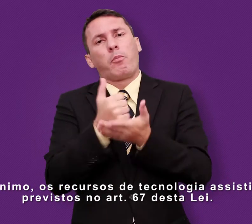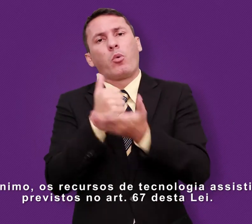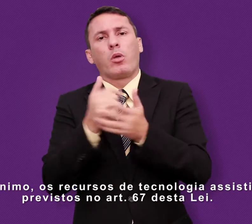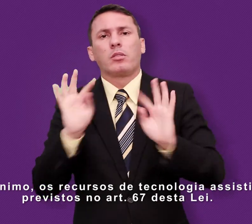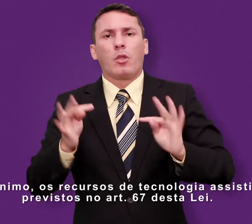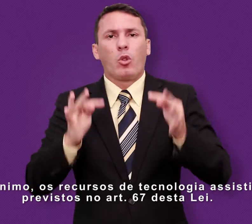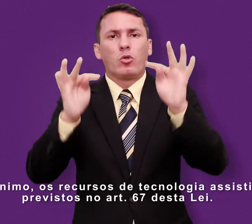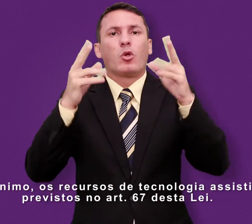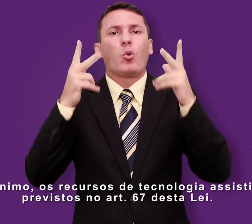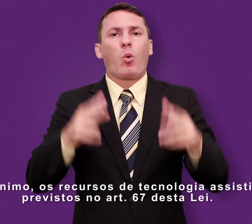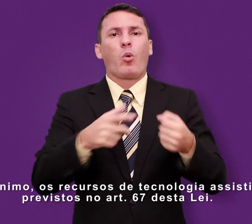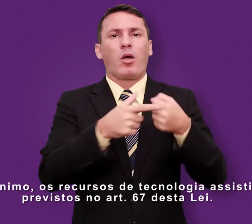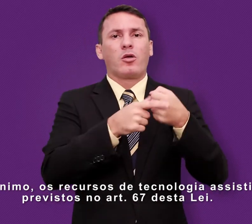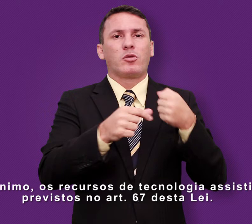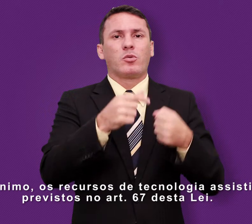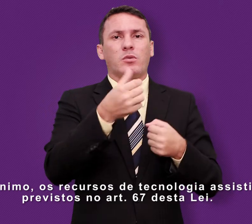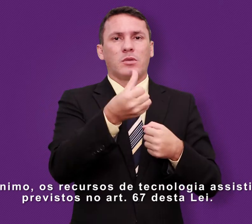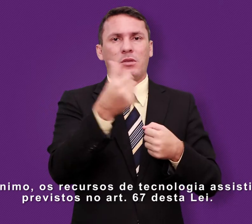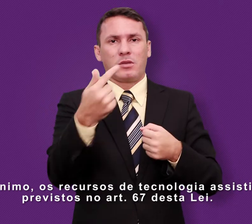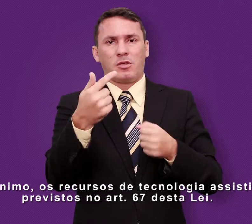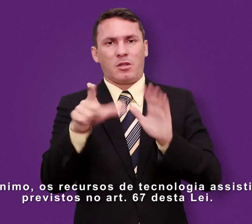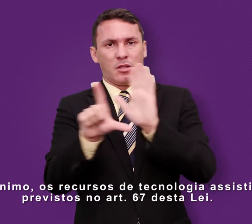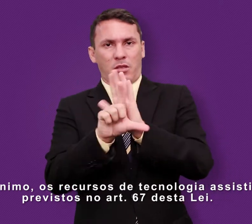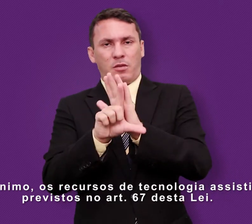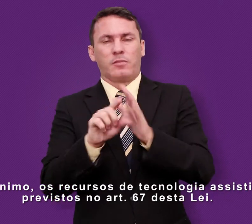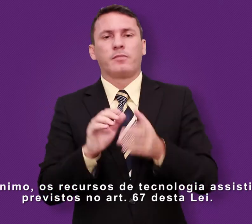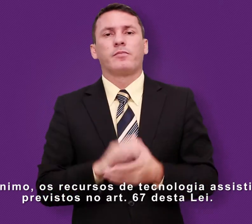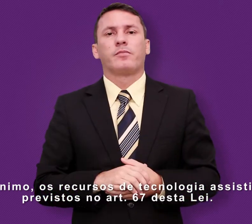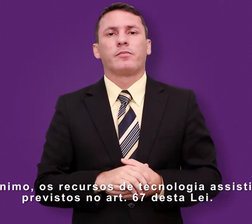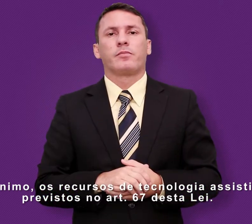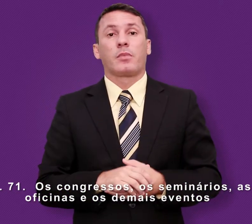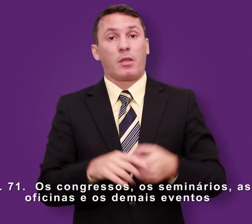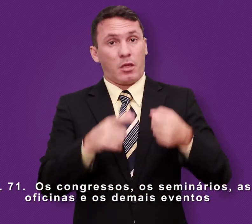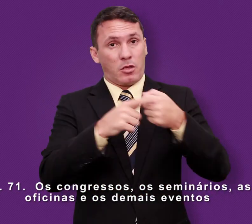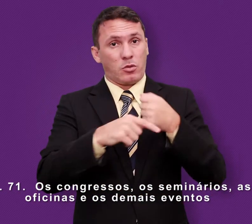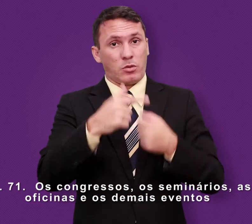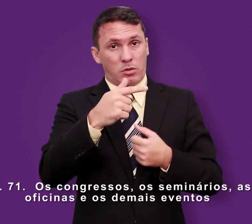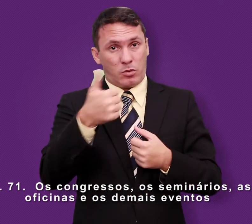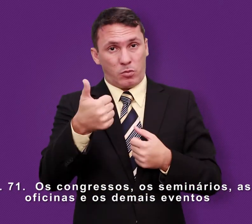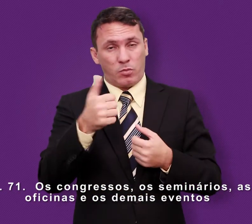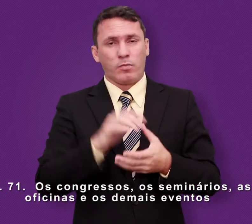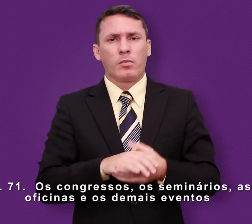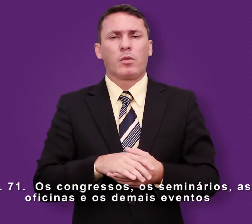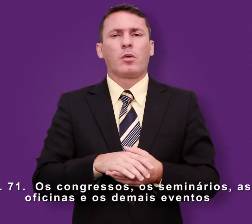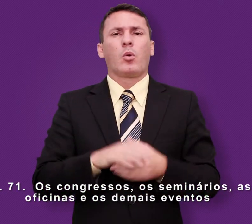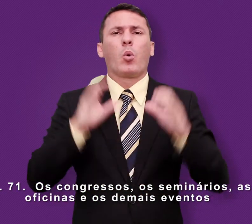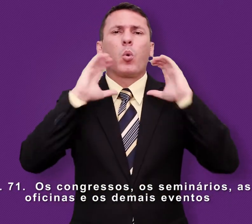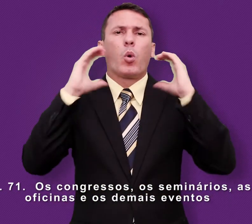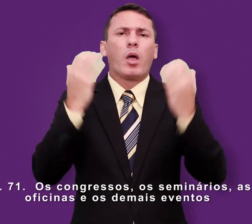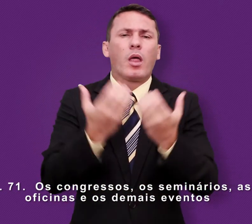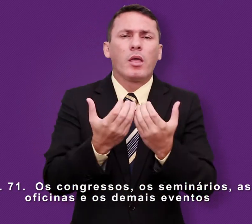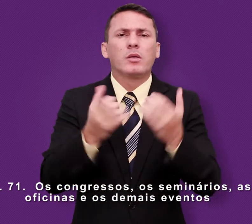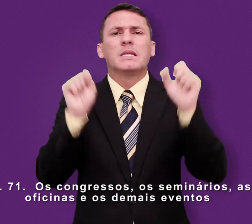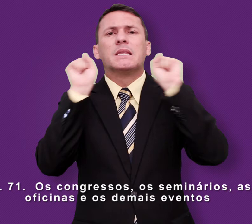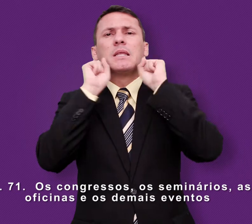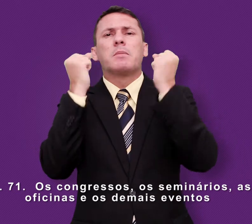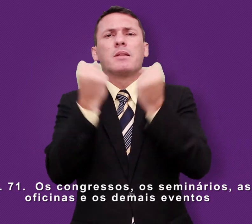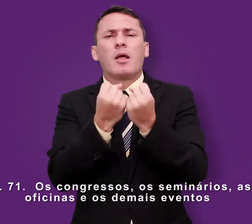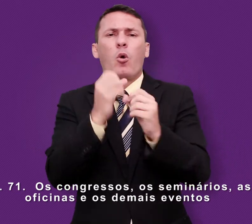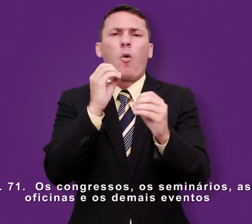tecnologia assistiva previstas no artigo 67 desta lei. Artigo 71. Os congressos, os seminários,